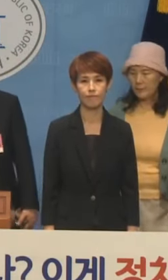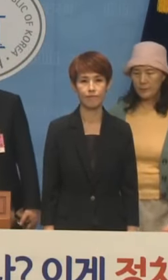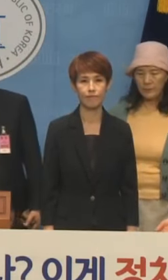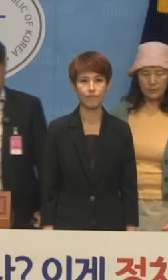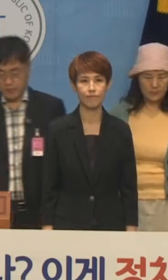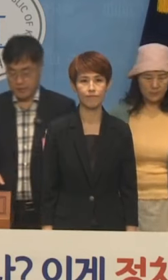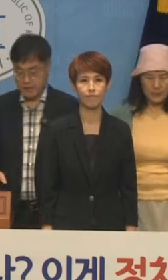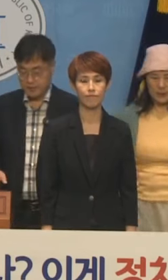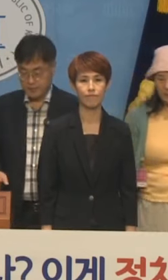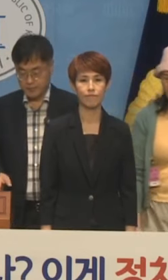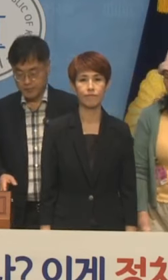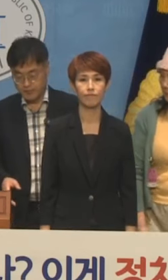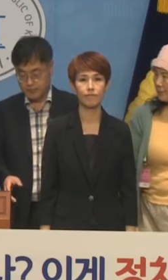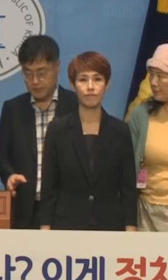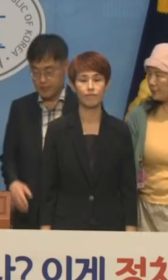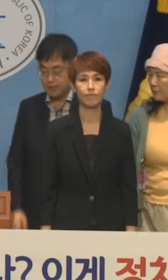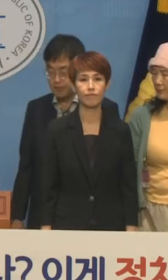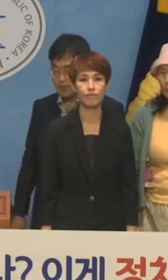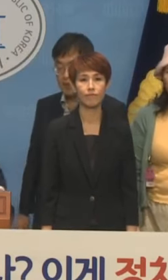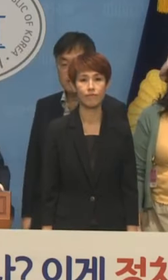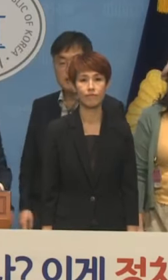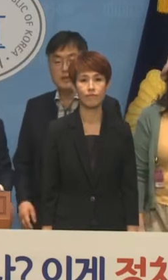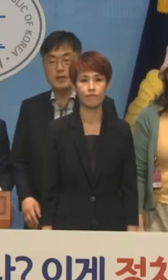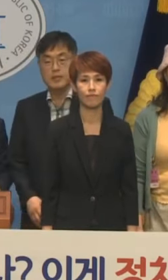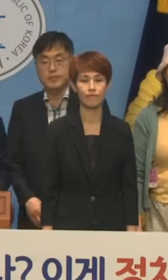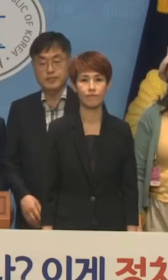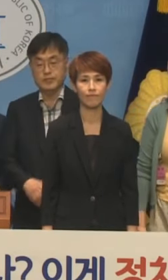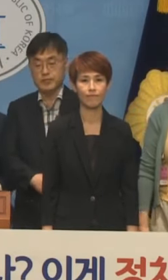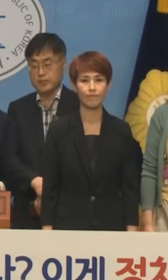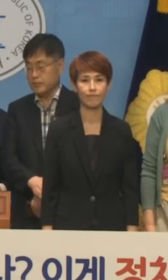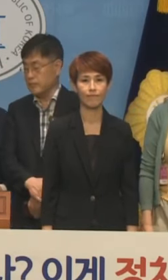위치로 돼서 제가 먼저 시작하고. 예.